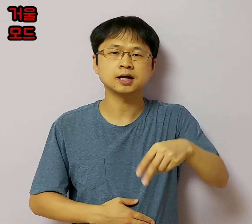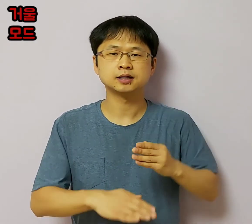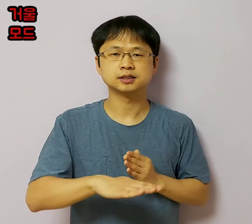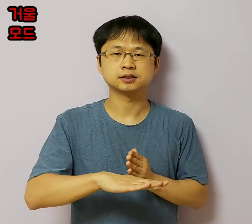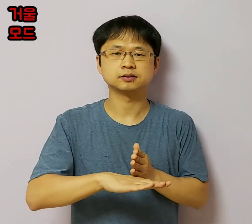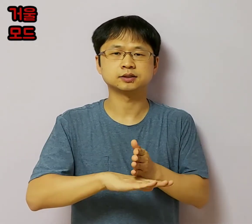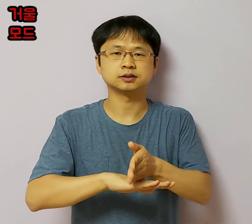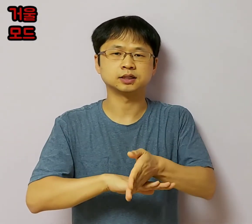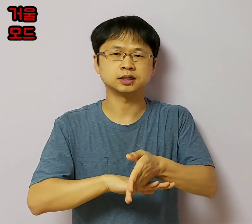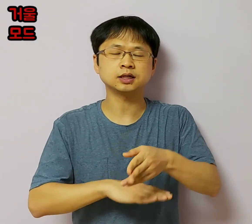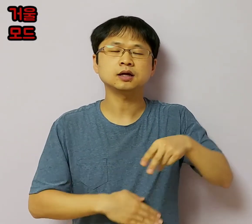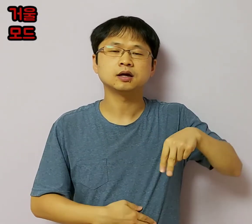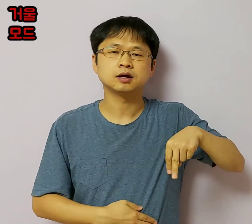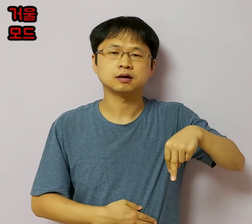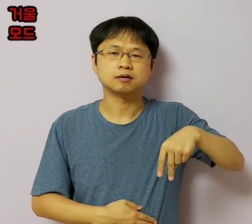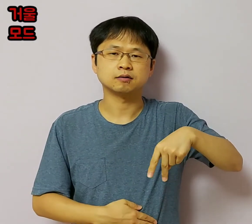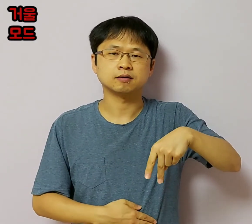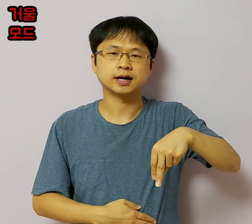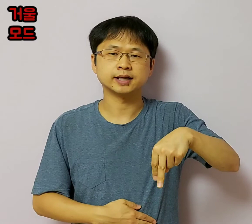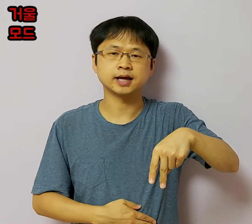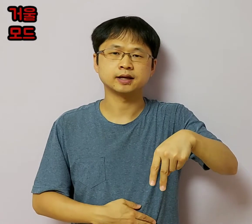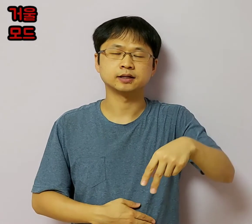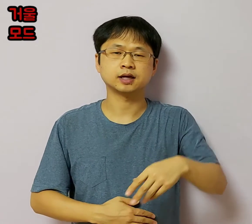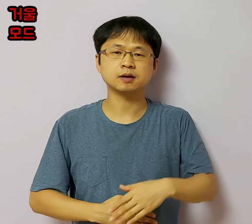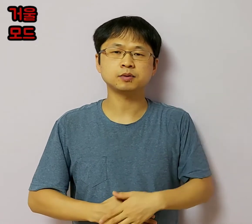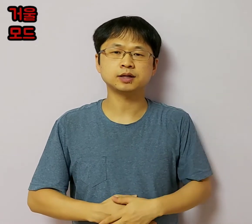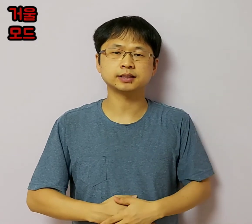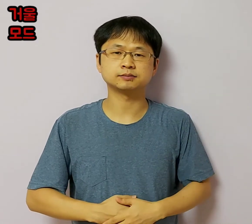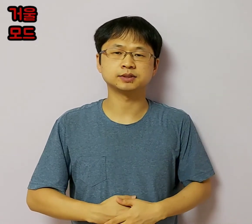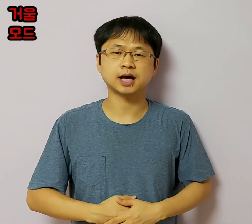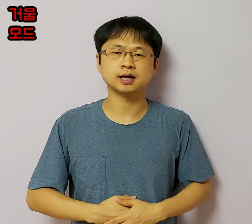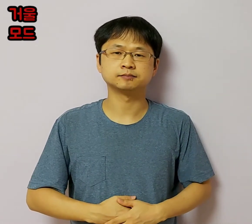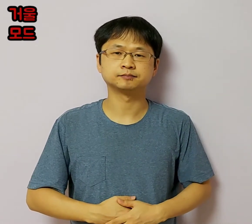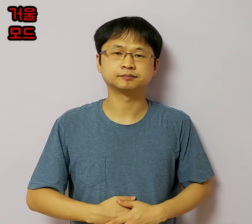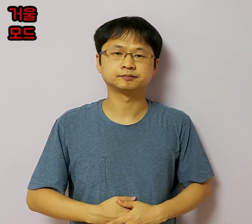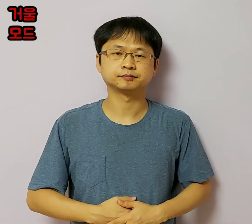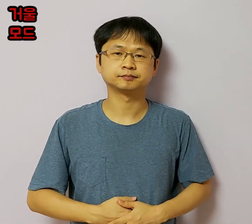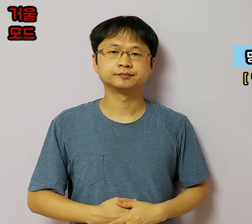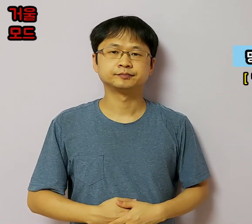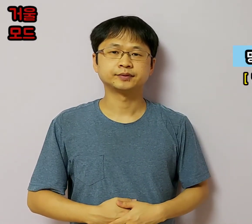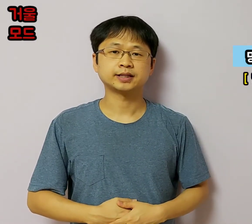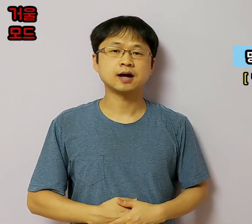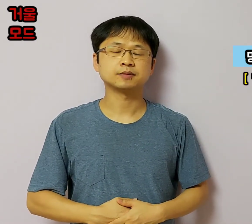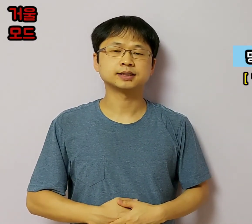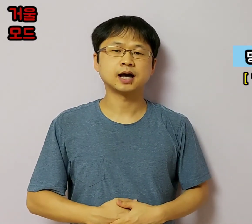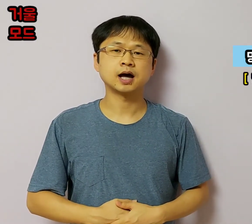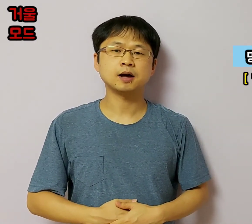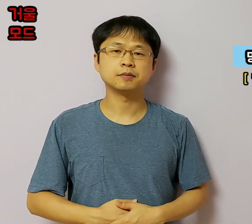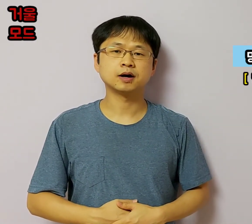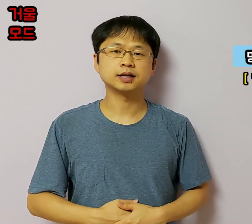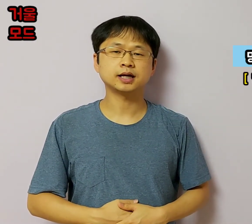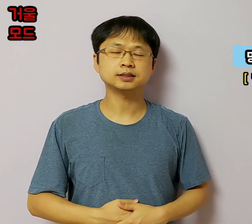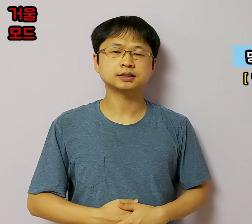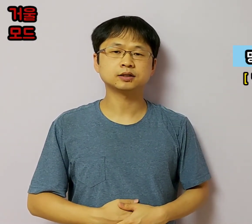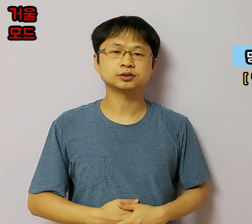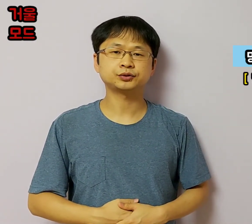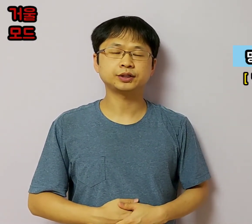걷다입니다. 천천히 걸어가네 이렇게 표현하였습니다. 네, 다음 가사 멍하니 앉아서